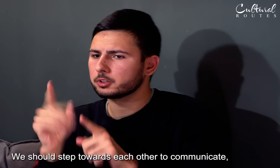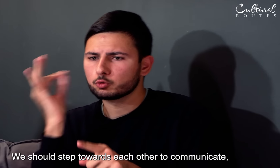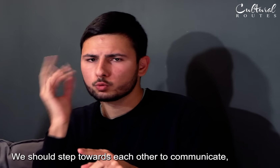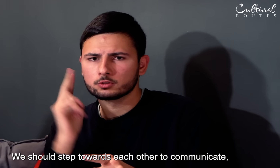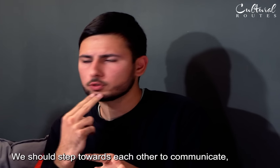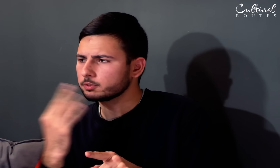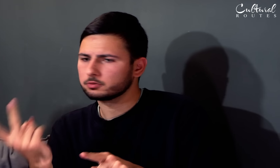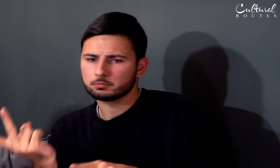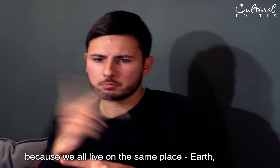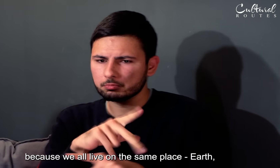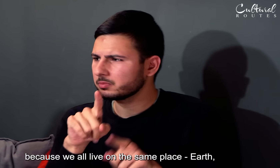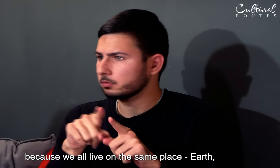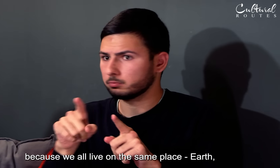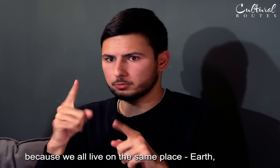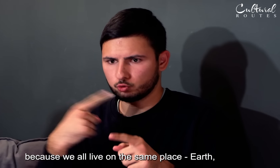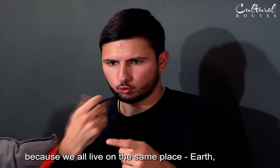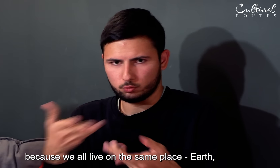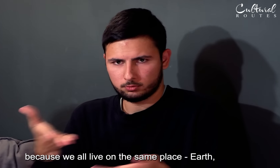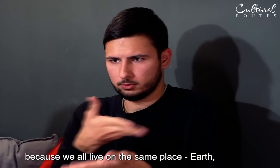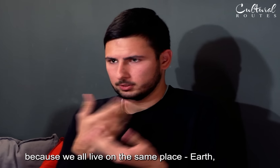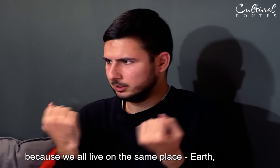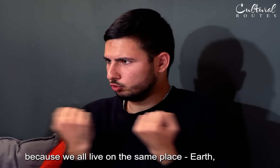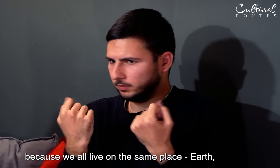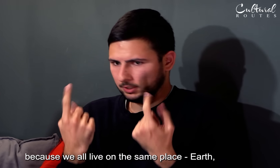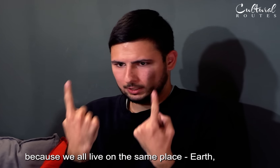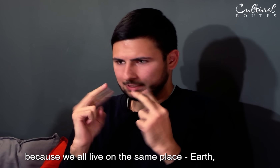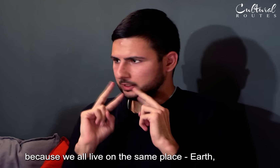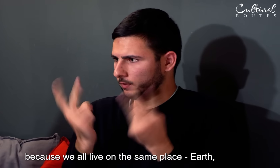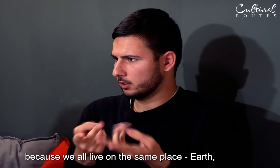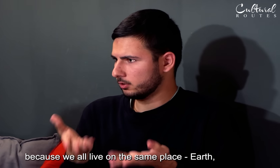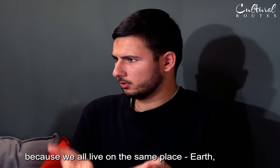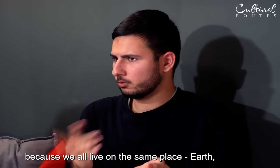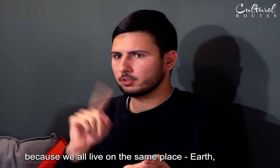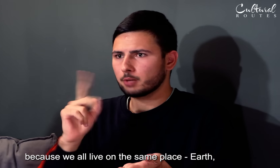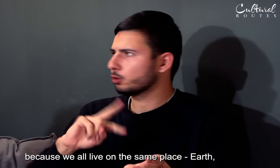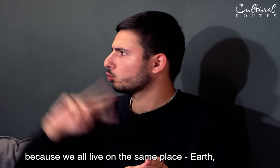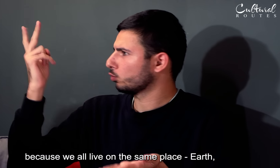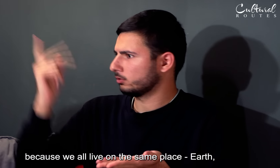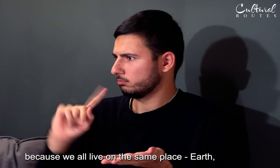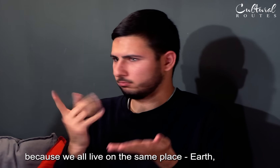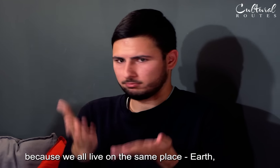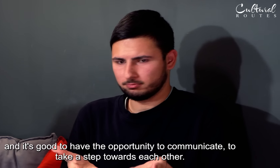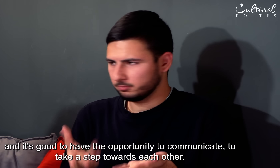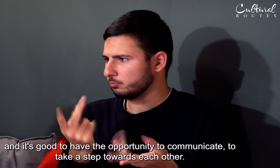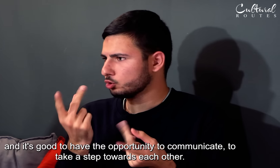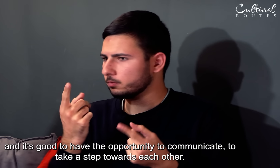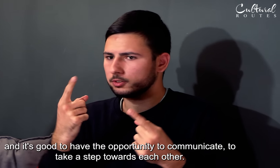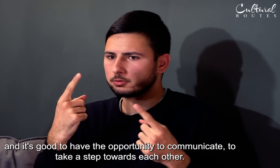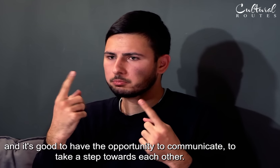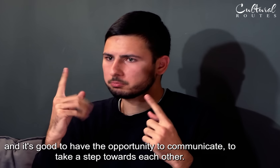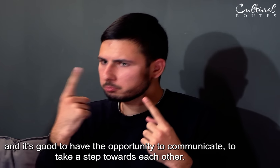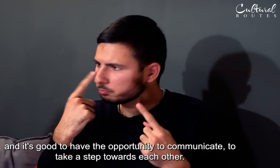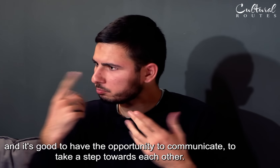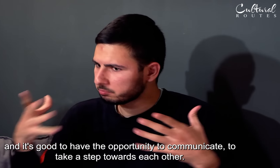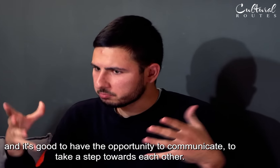комуникация, защото ние живеем на едно място, на земята.